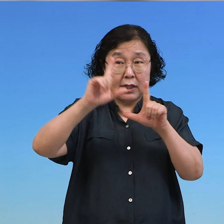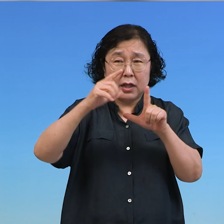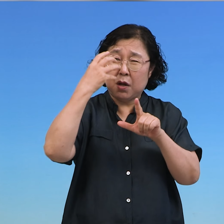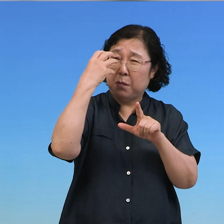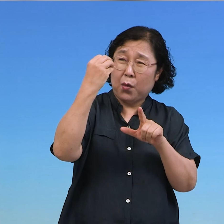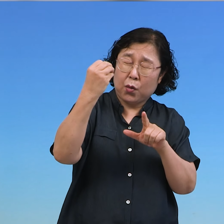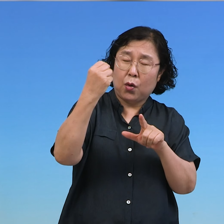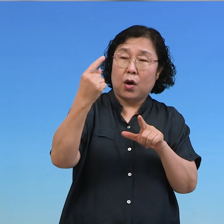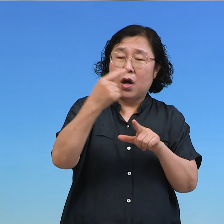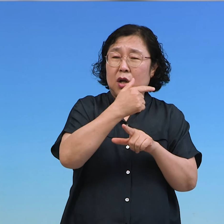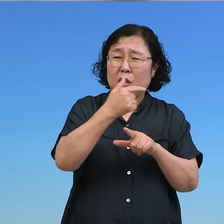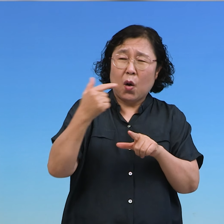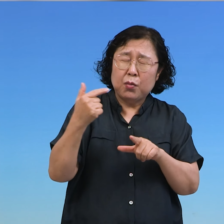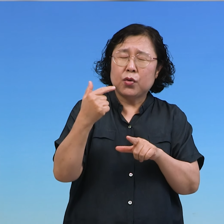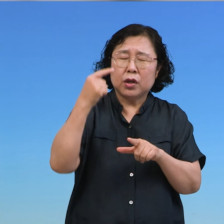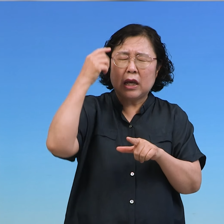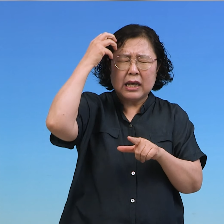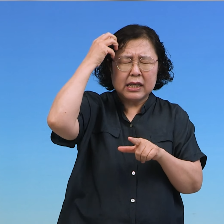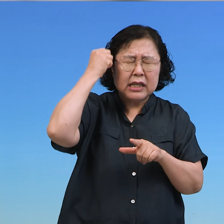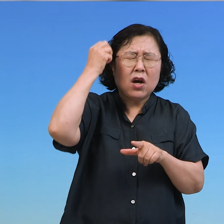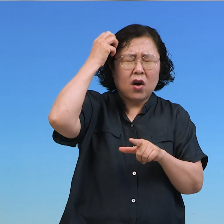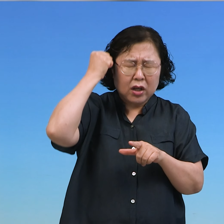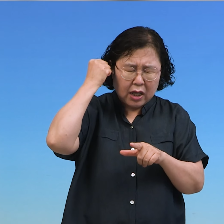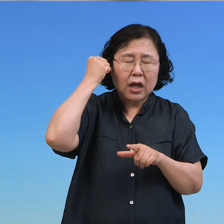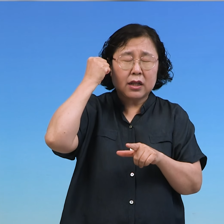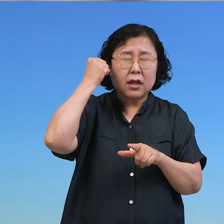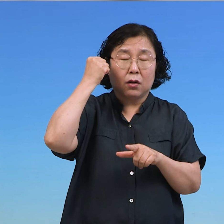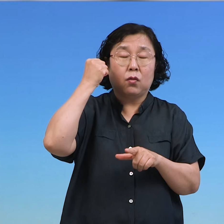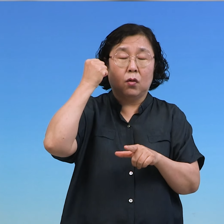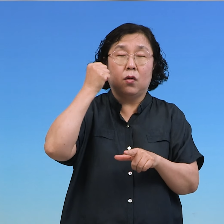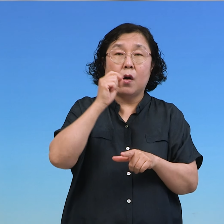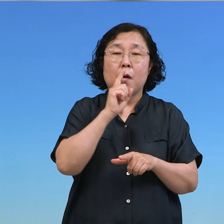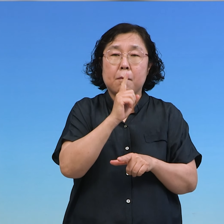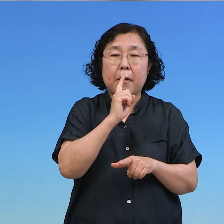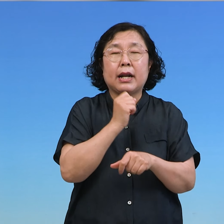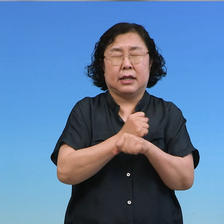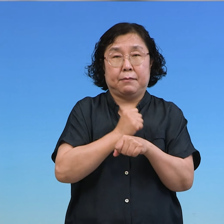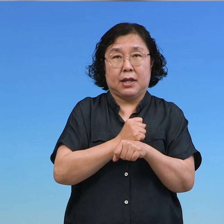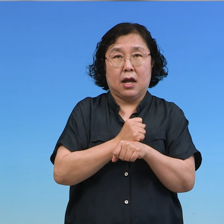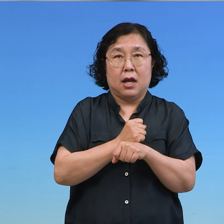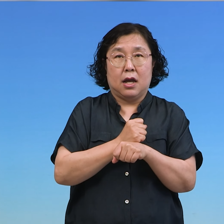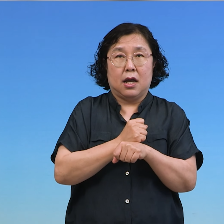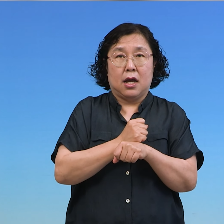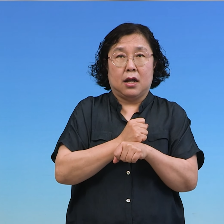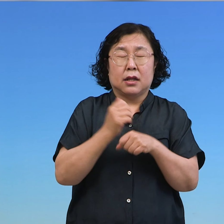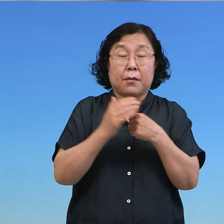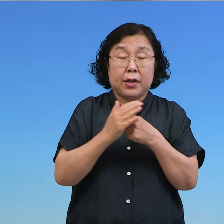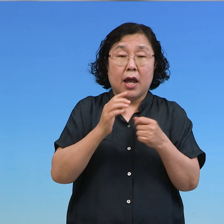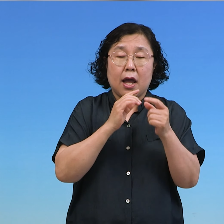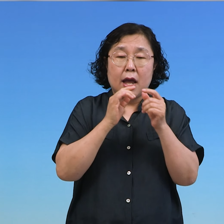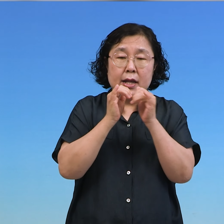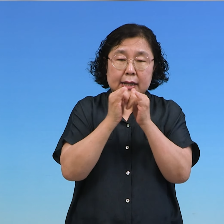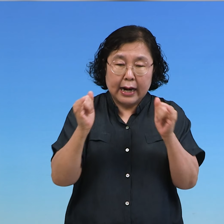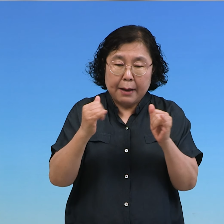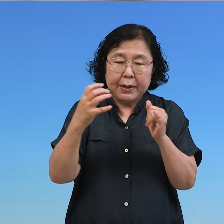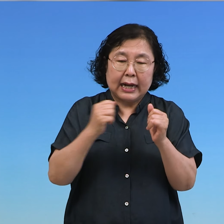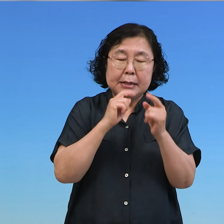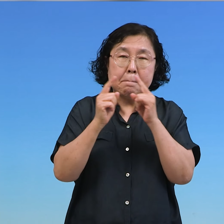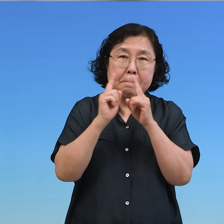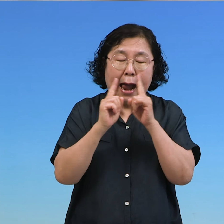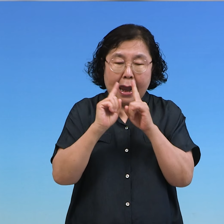모습이 머리 속에서 각인이 돼서 떠나지 않는다는 겁니다 그 인간이 가진 언어 이